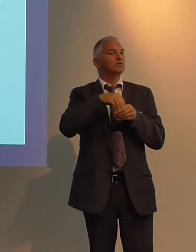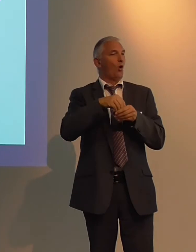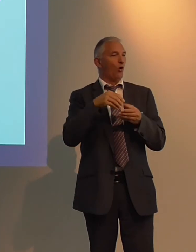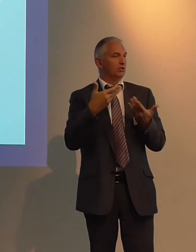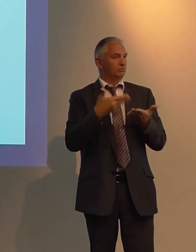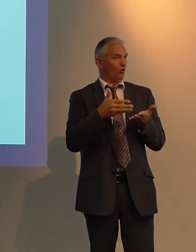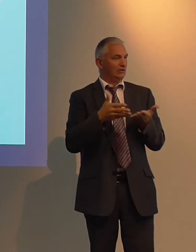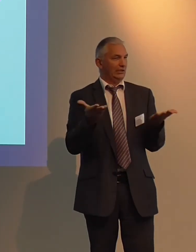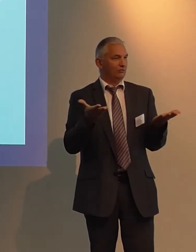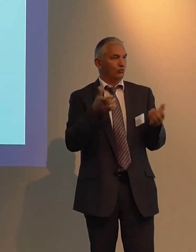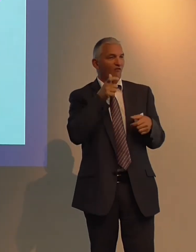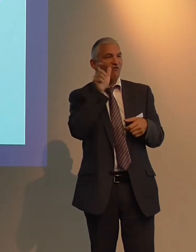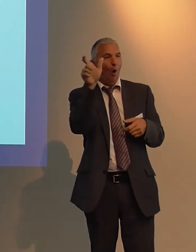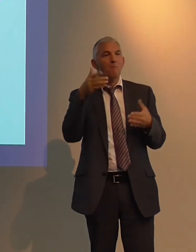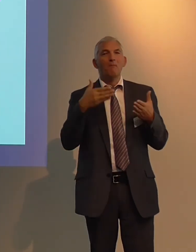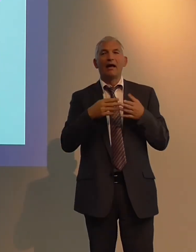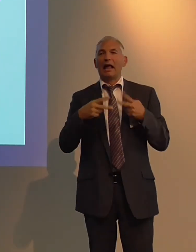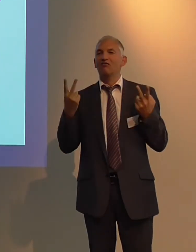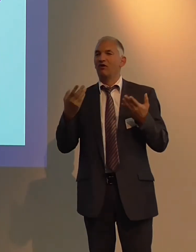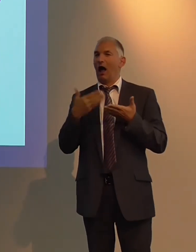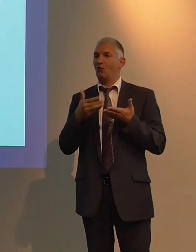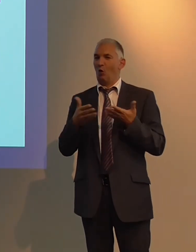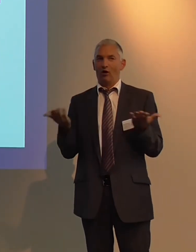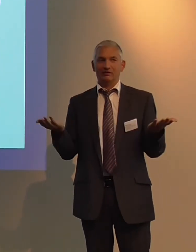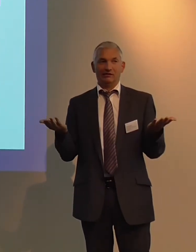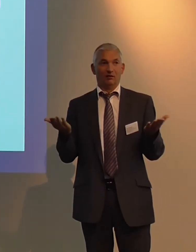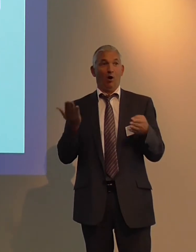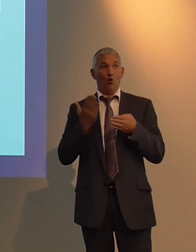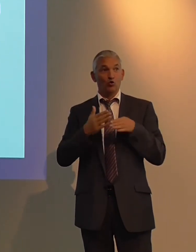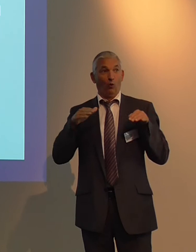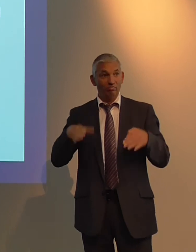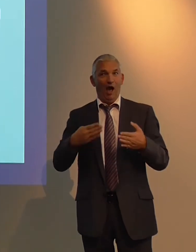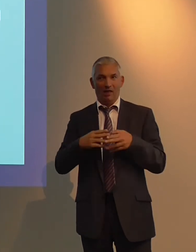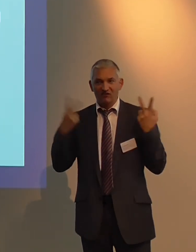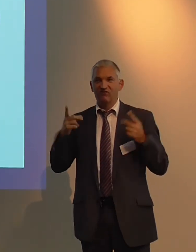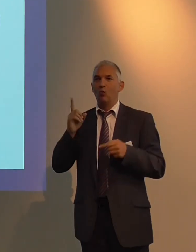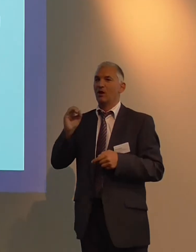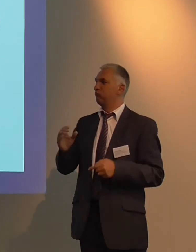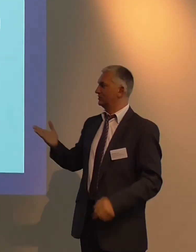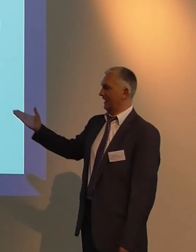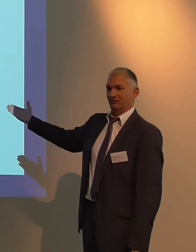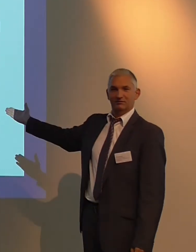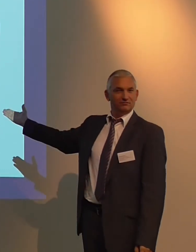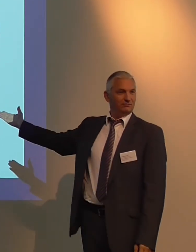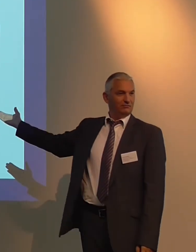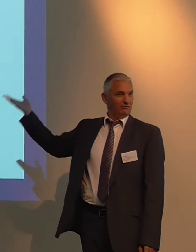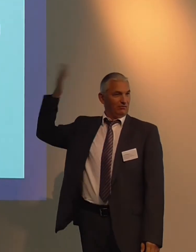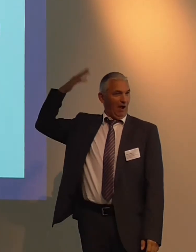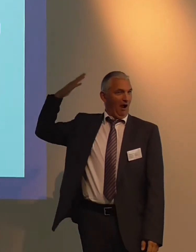1885, kam das Wort Inklusion noch gar nicht vor, aber und auch das Thema Barrierefreiheit stand noch gar nicht auf der Tagesordnung, aber wir hatten